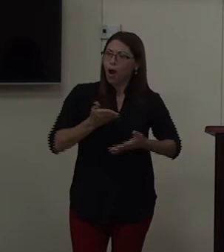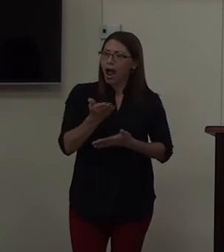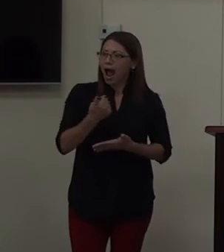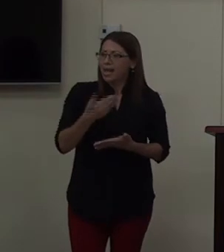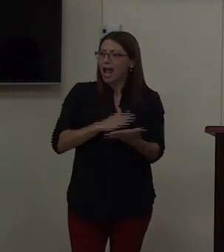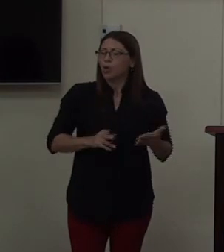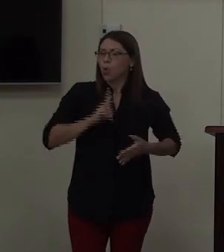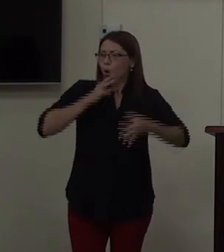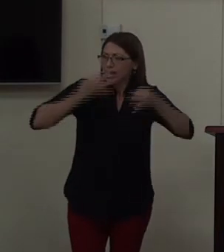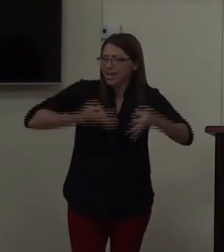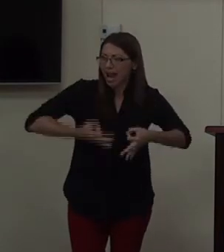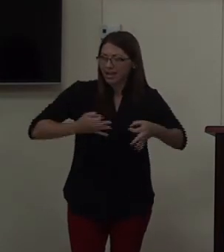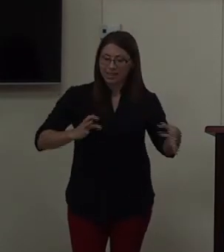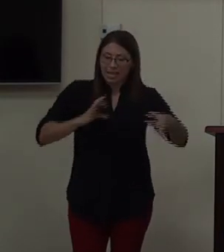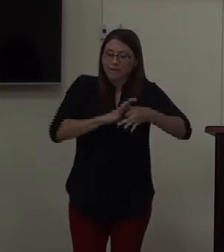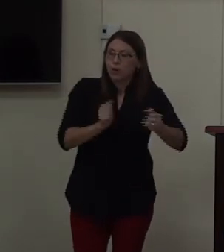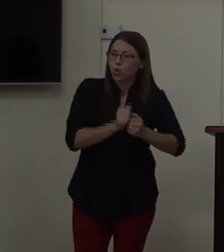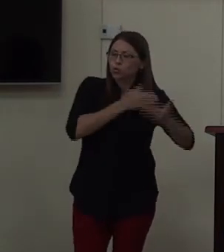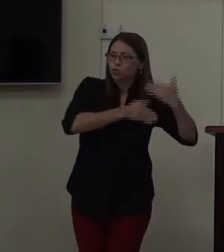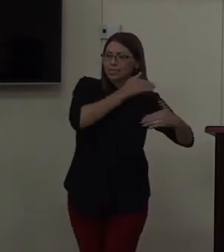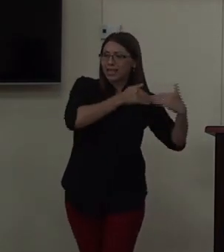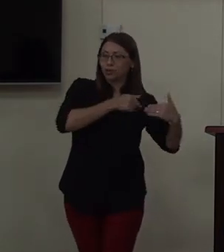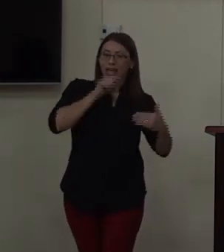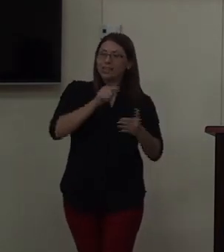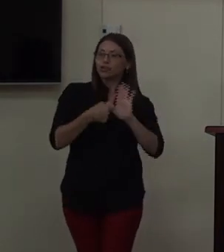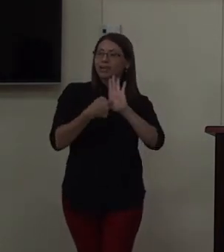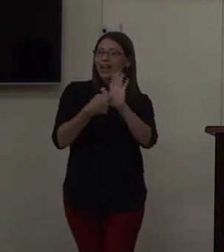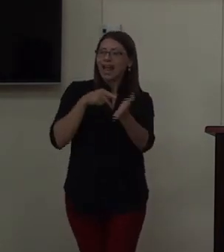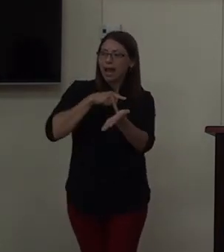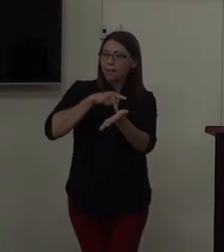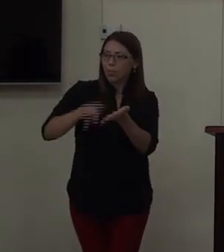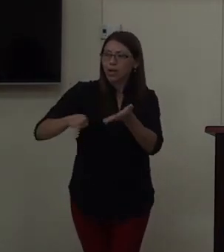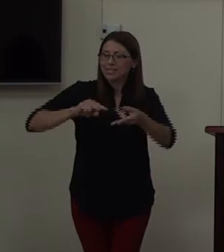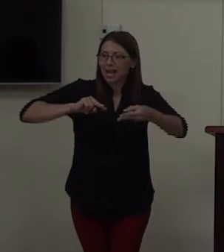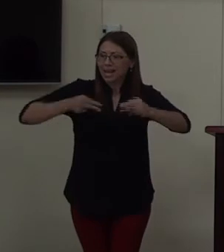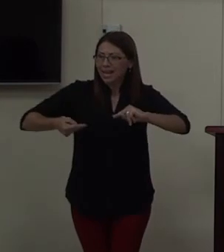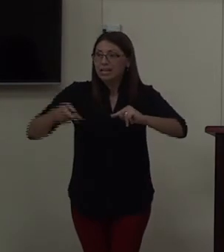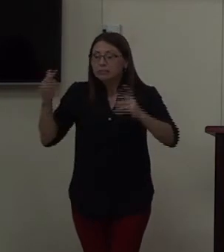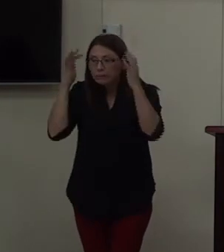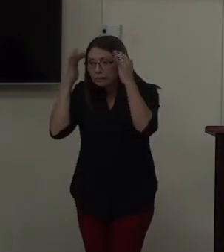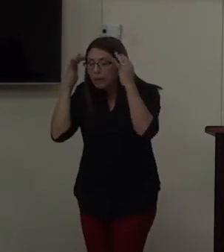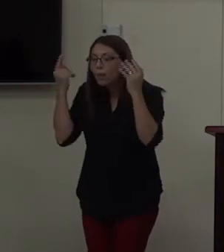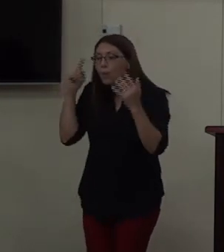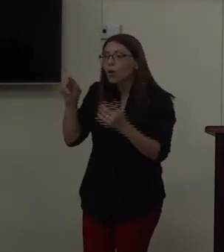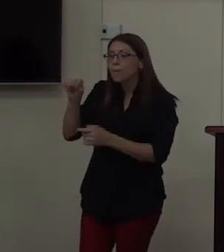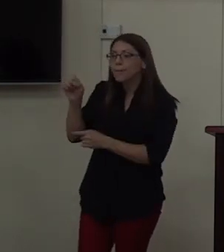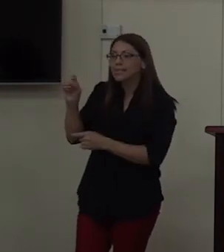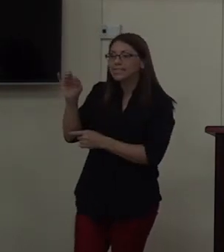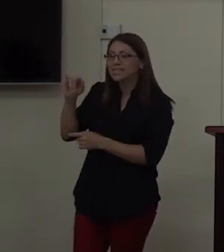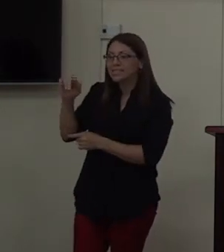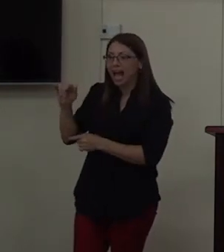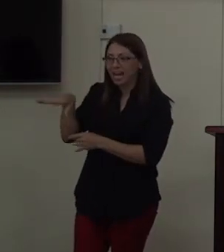sus ancestros, y que eso se revela en la pureza genética, hay una preocupación enorme por el mestizaje, en prácticas